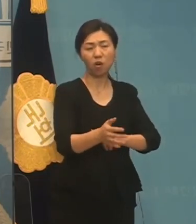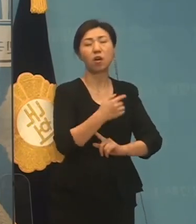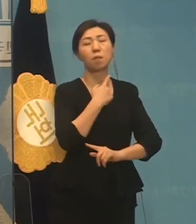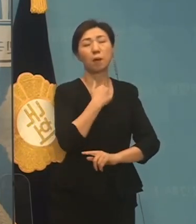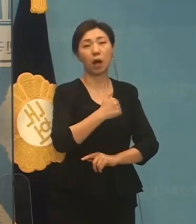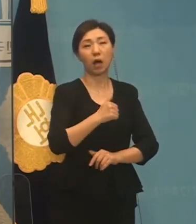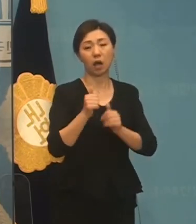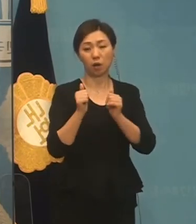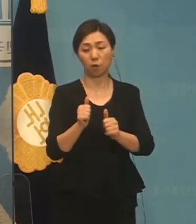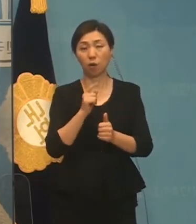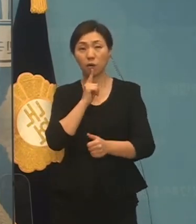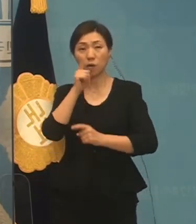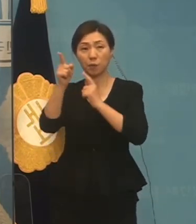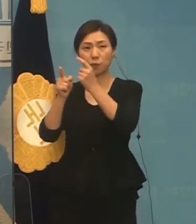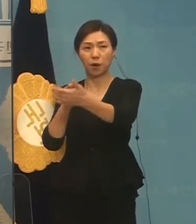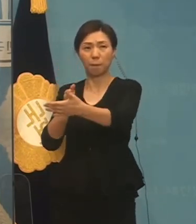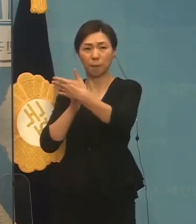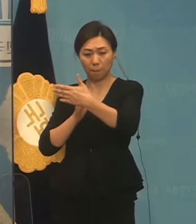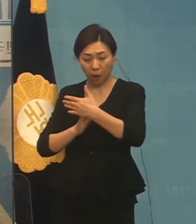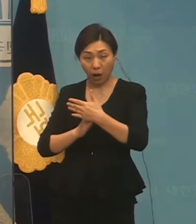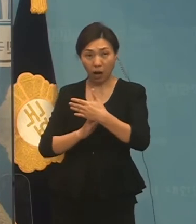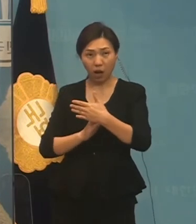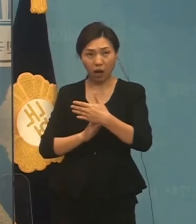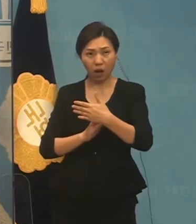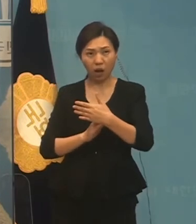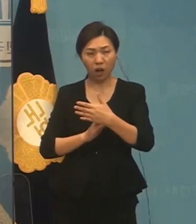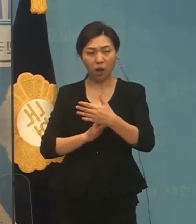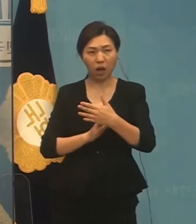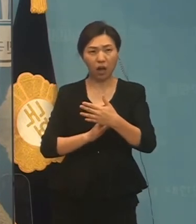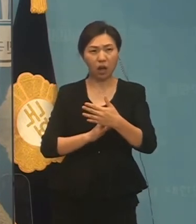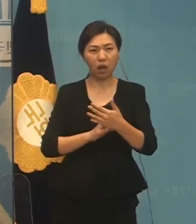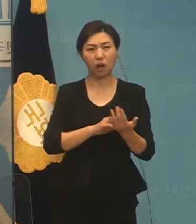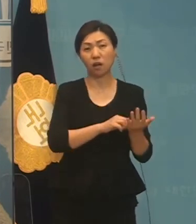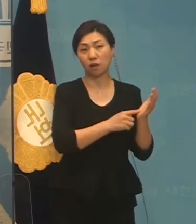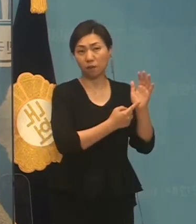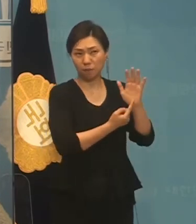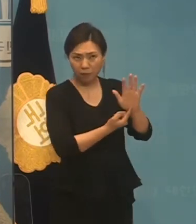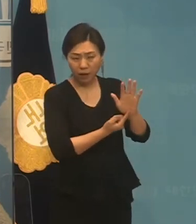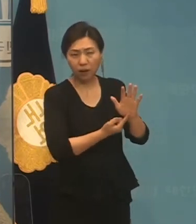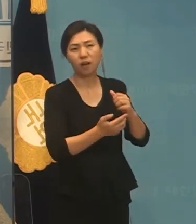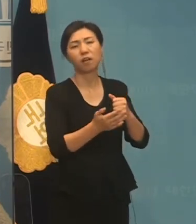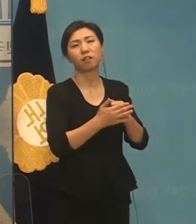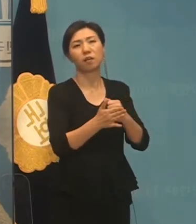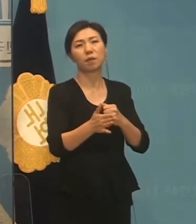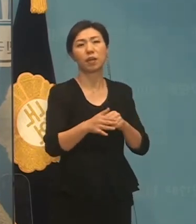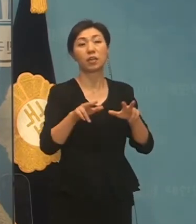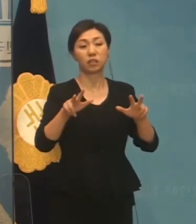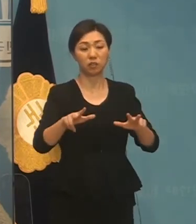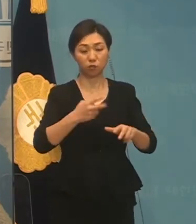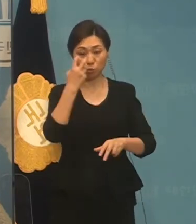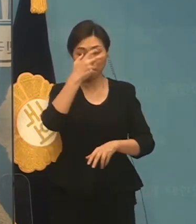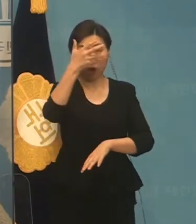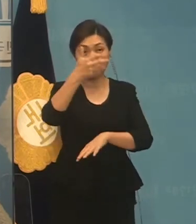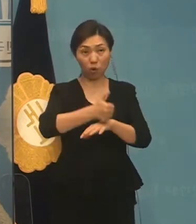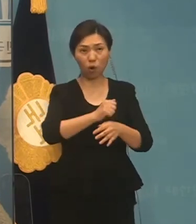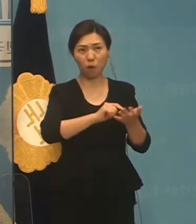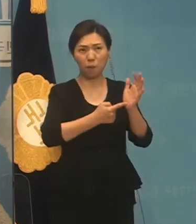무더기 영장 기각이 알려진 이상 이대로 수사 결과를 발표하는 것은 무의미합니다.